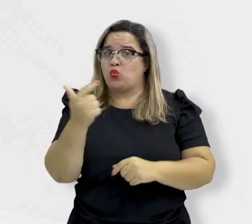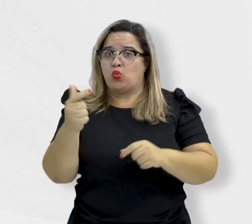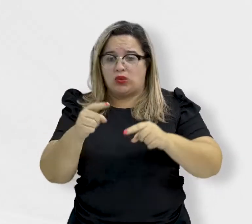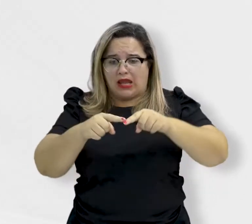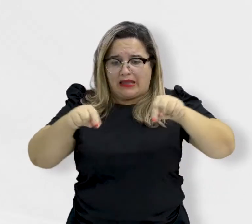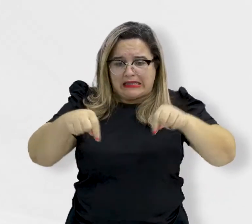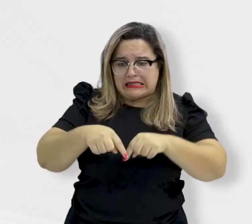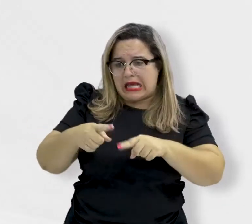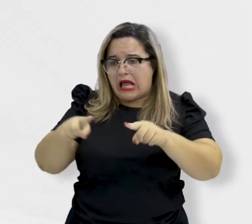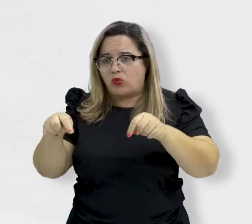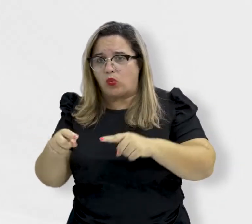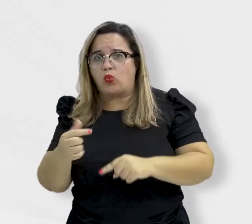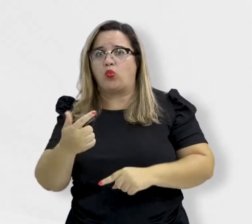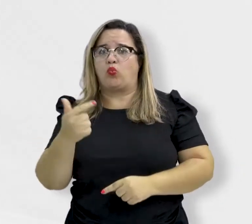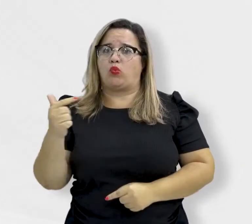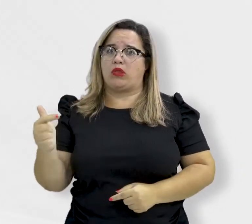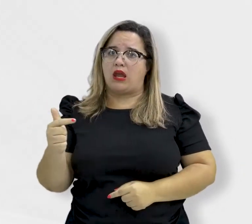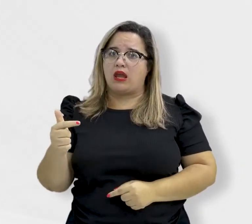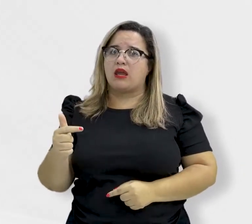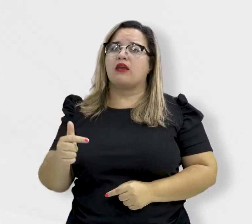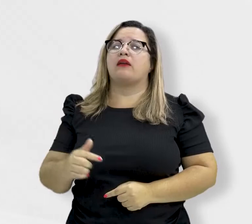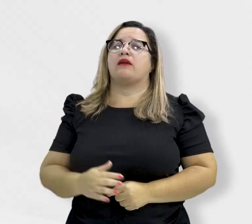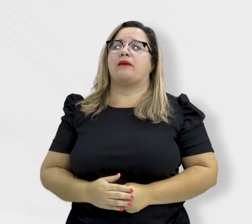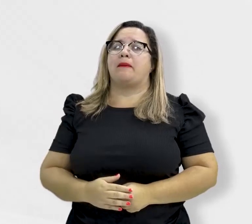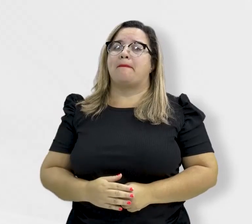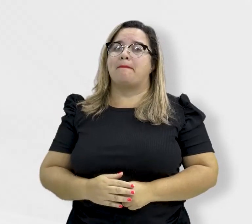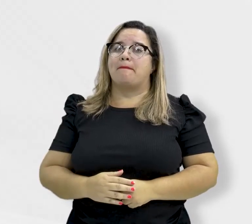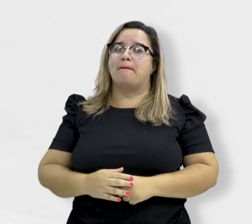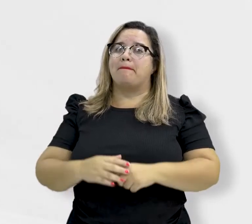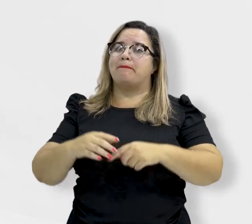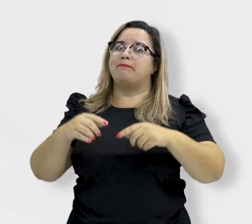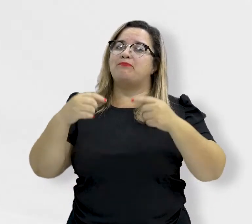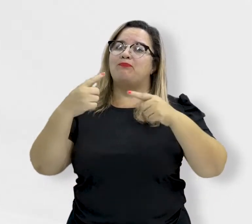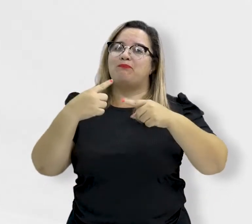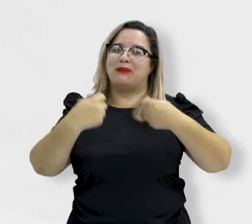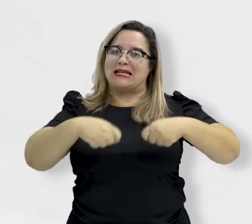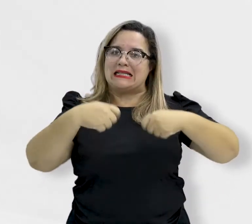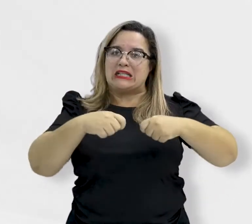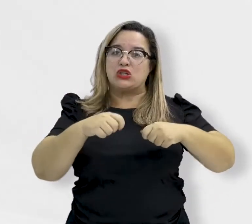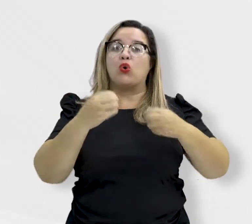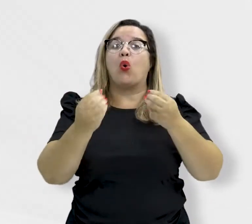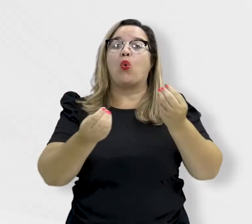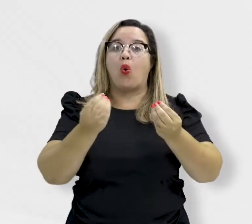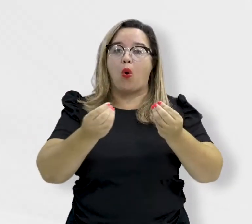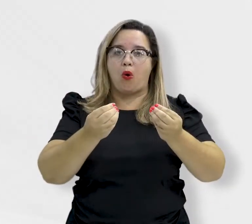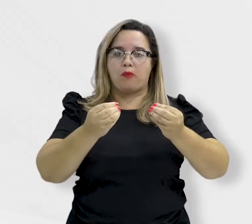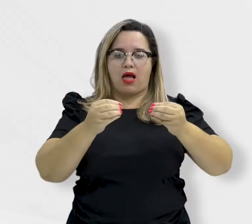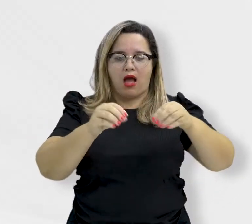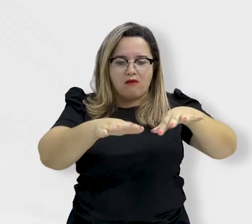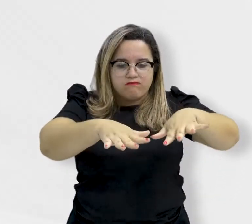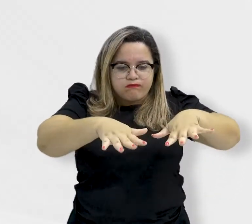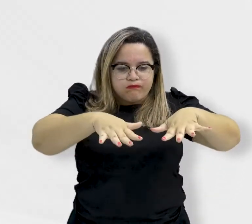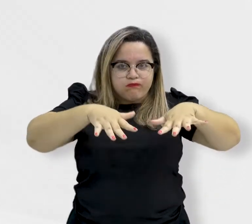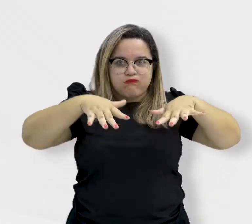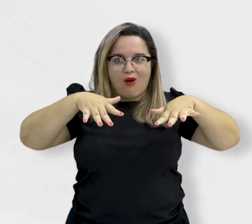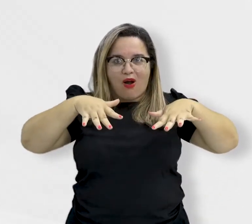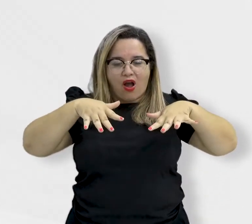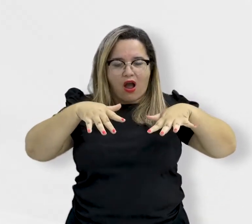a comunidade adequadamente, pois o pequeno auditório foi desmontado para abrigar setores administrativos, afirmou Cíntia